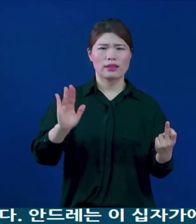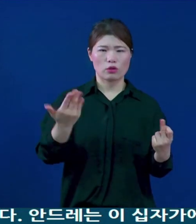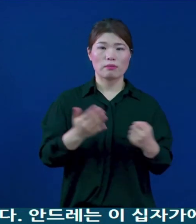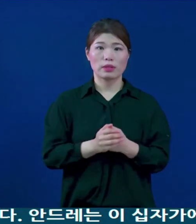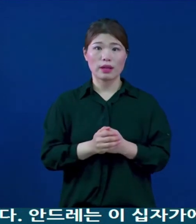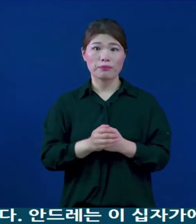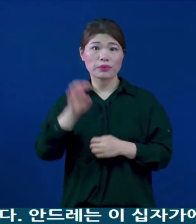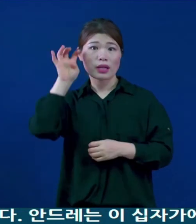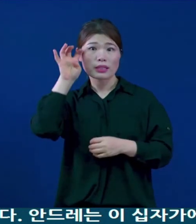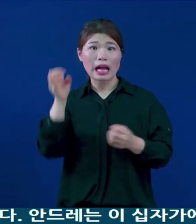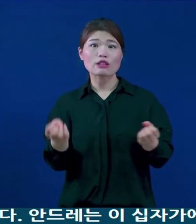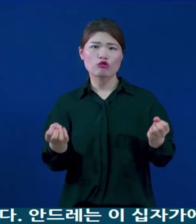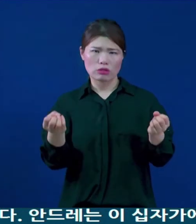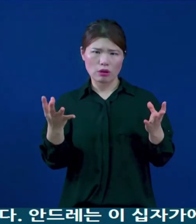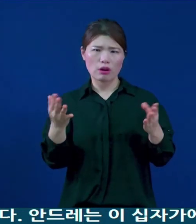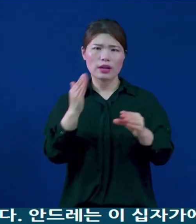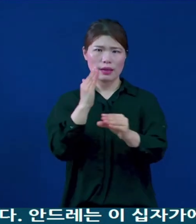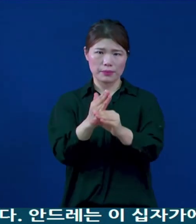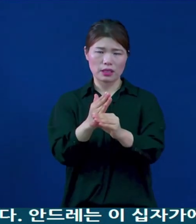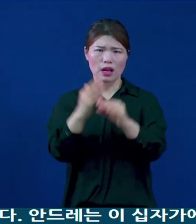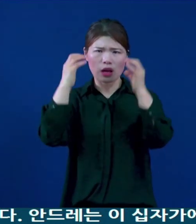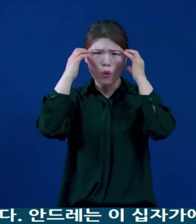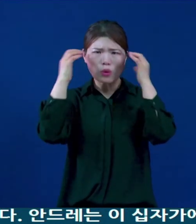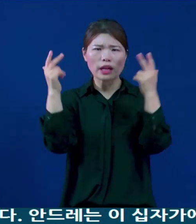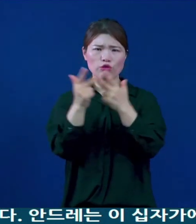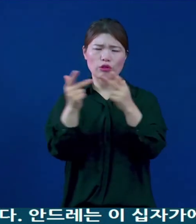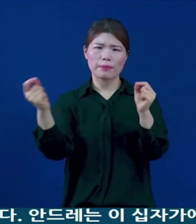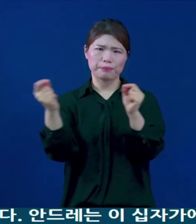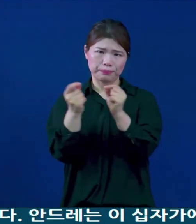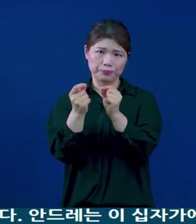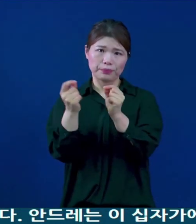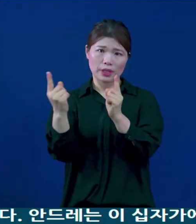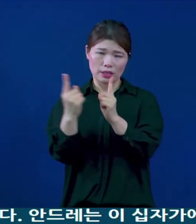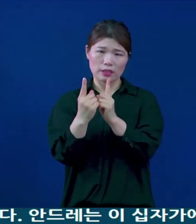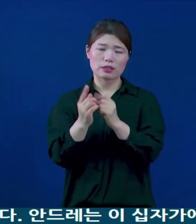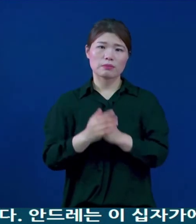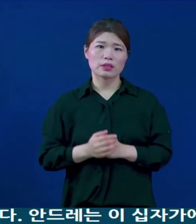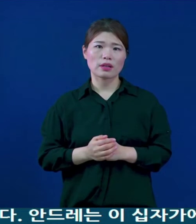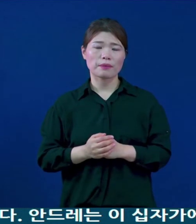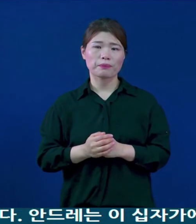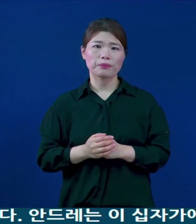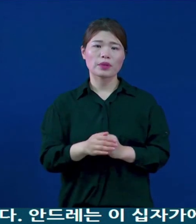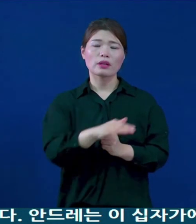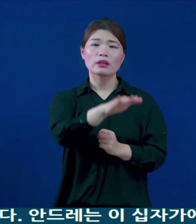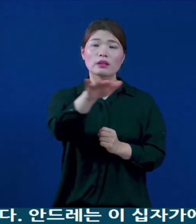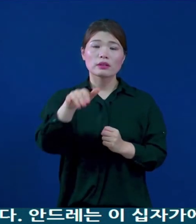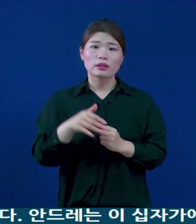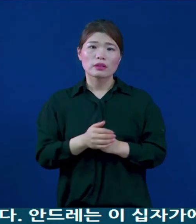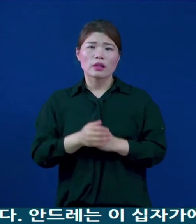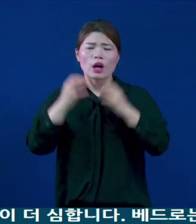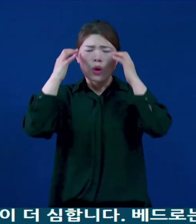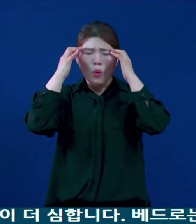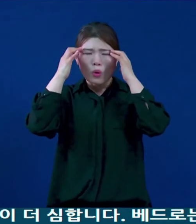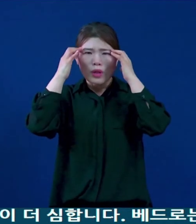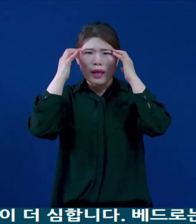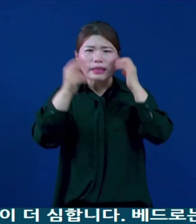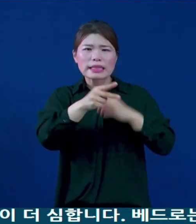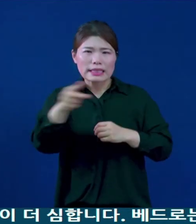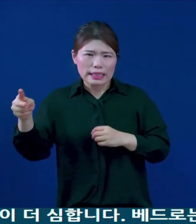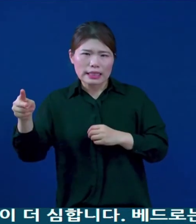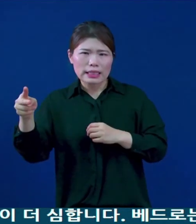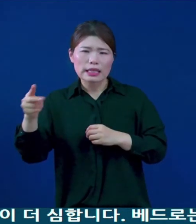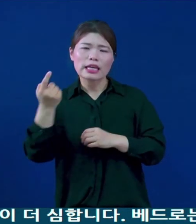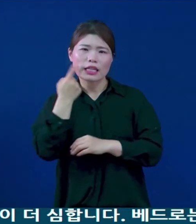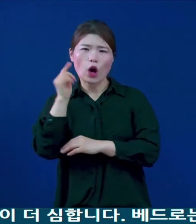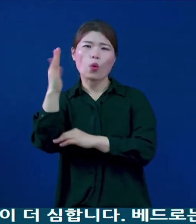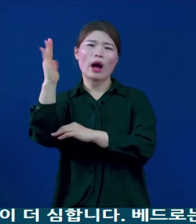사순절이 깊어갑니다. 고난주간을 맞이해 갑니다. 이번 고난주간에 우리가 붙들어야 될 주제가 고난이 영광이다.